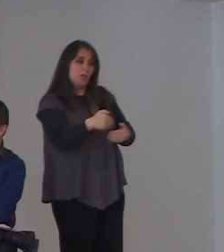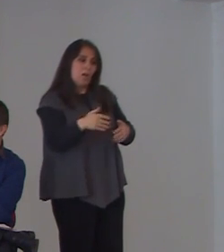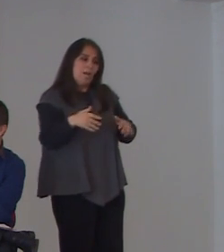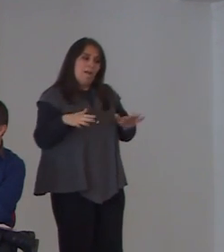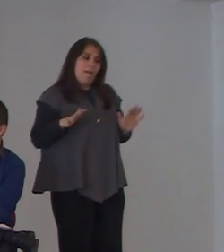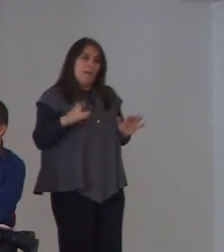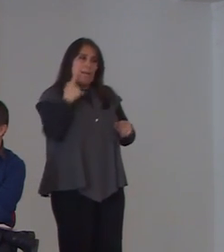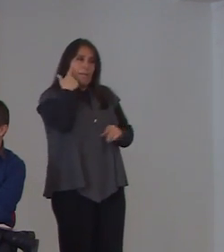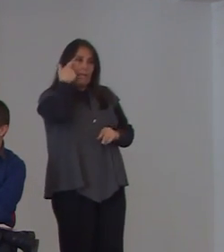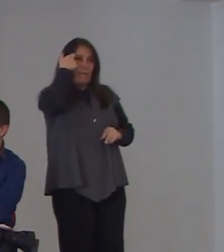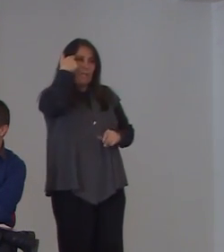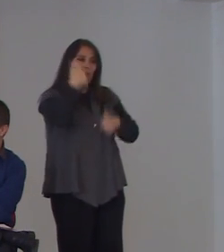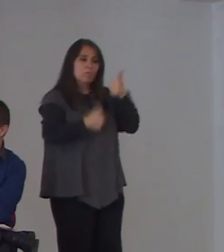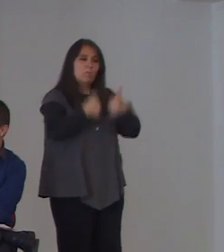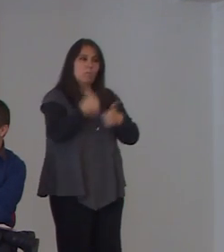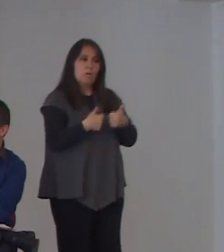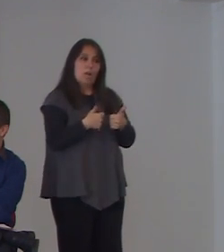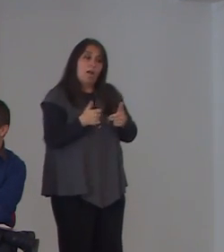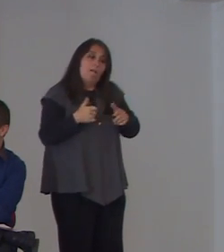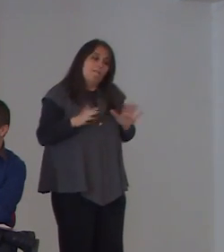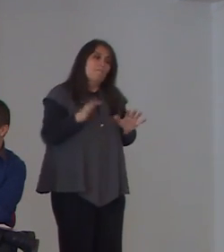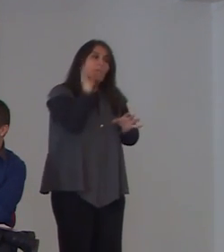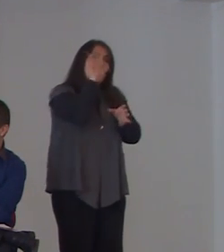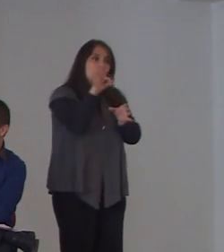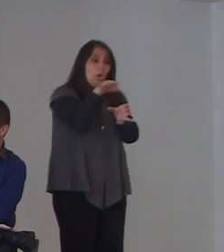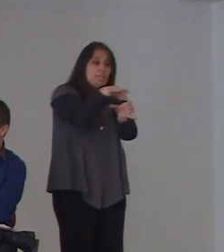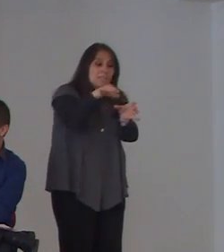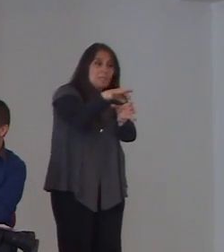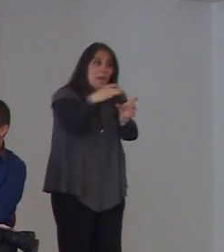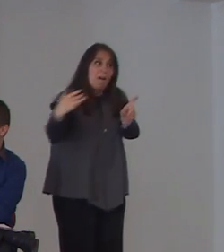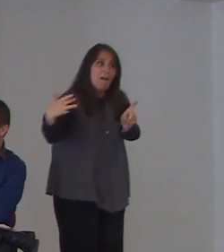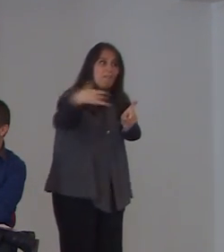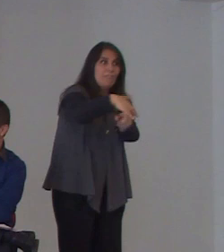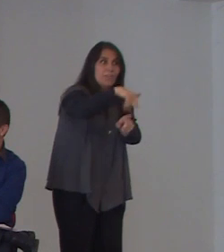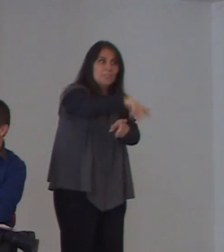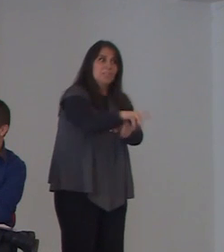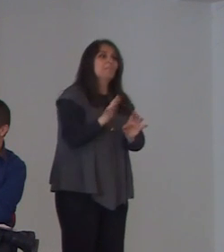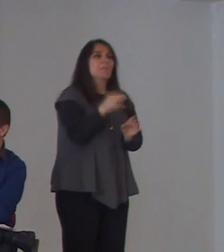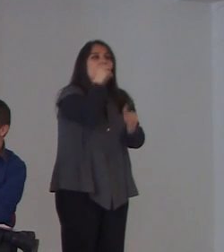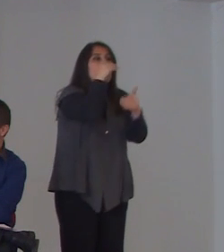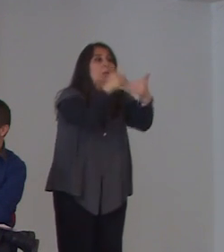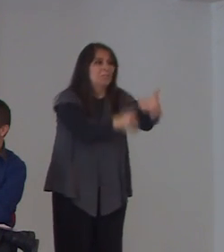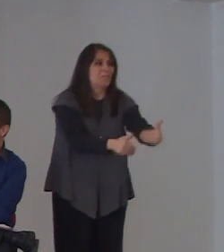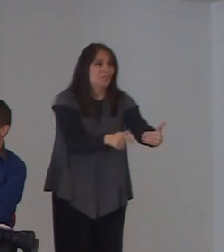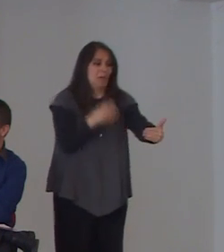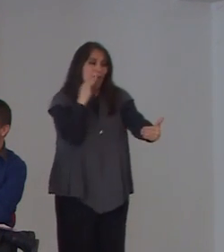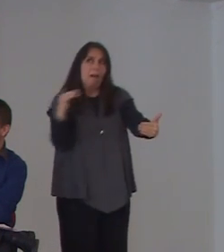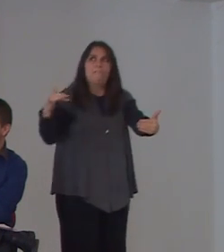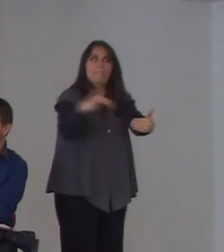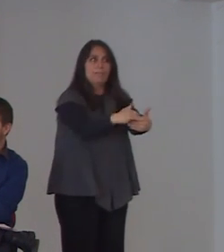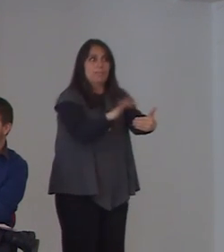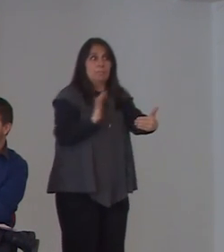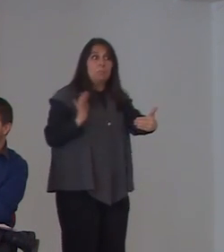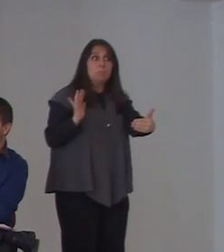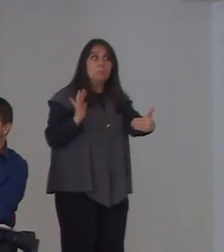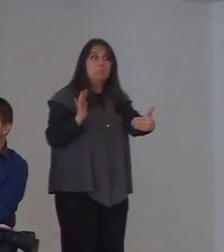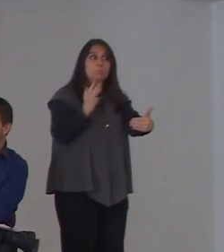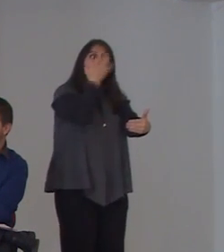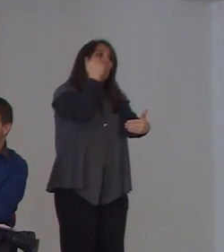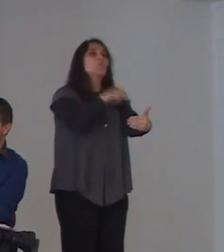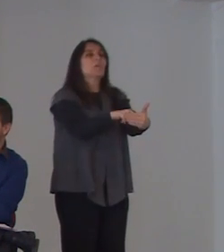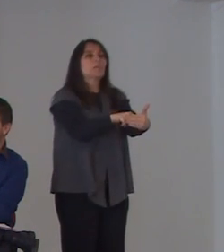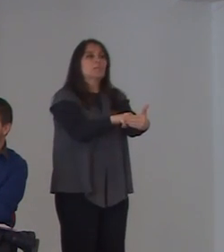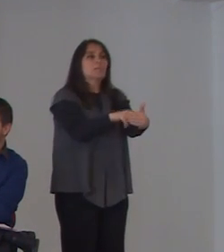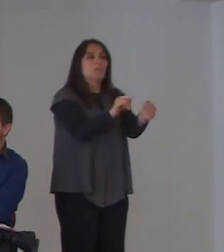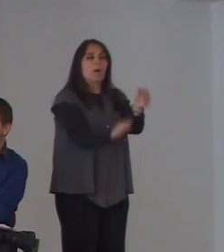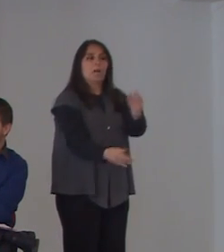¿cierto?, de que la semilla también se contamine o, pues en el buen sentido de la palabra, ¿no? Porque el fruto pues ya no va a